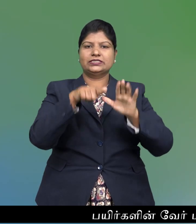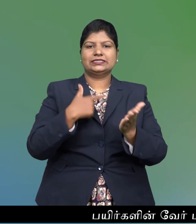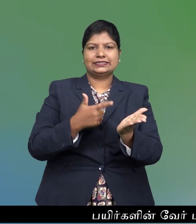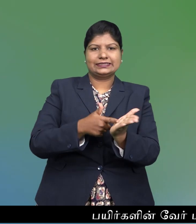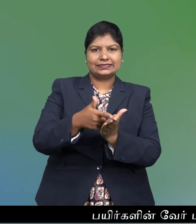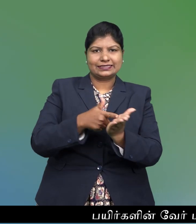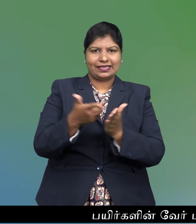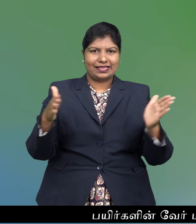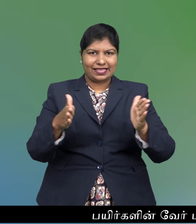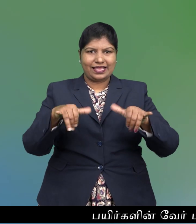அடைகிறது.